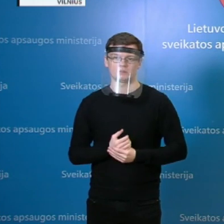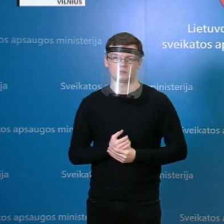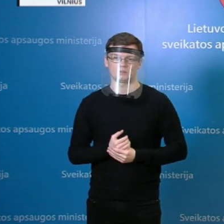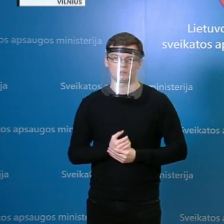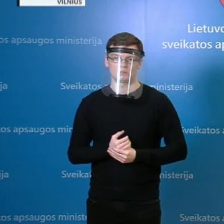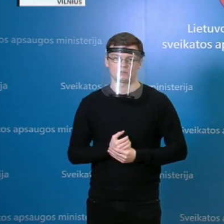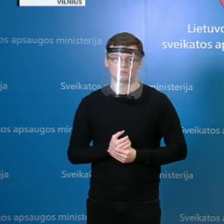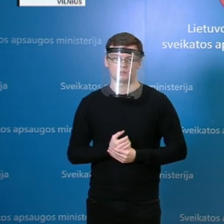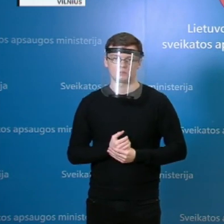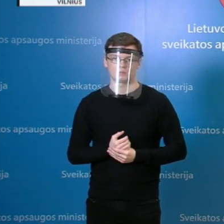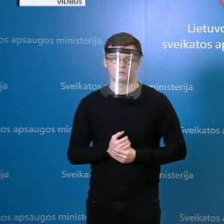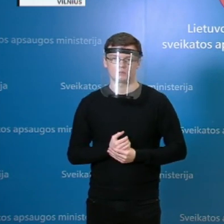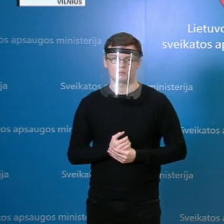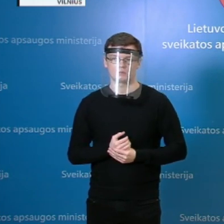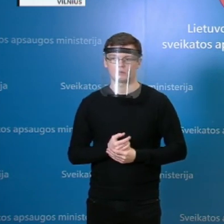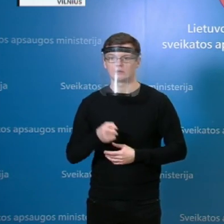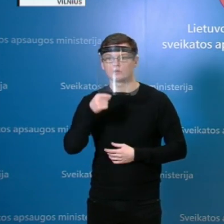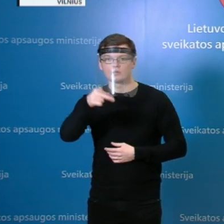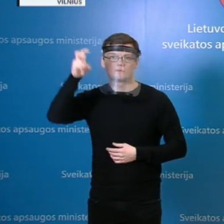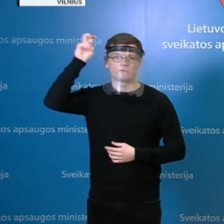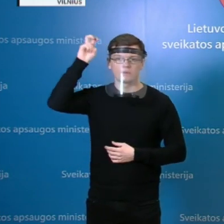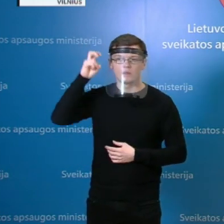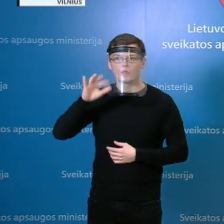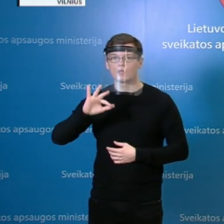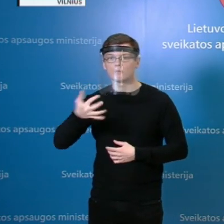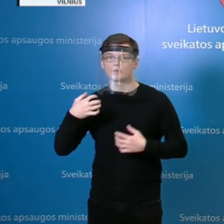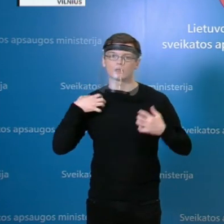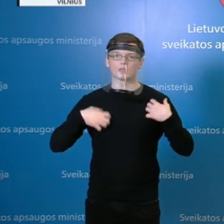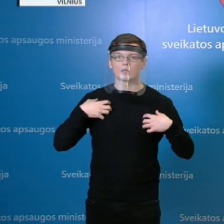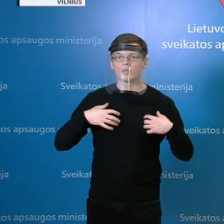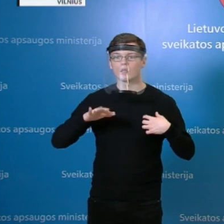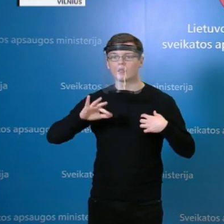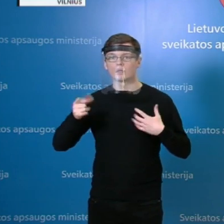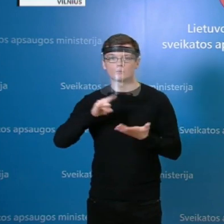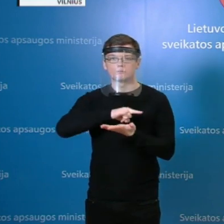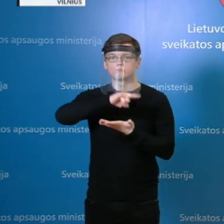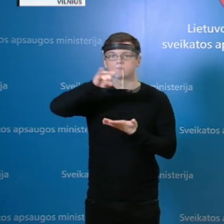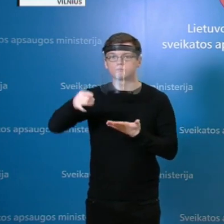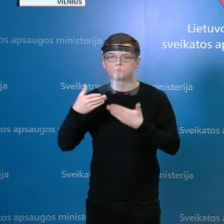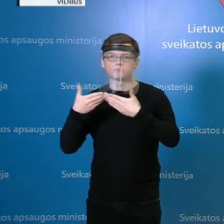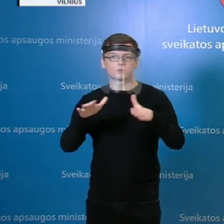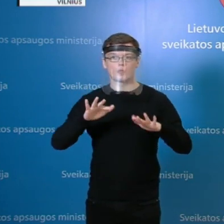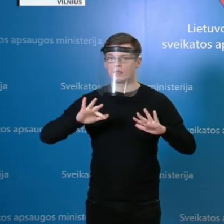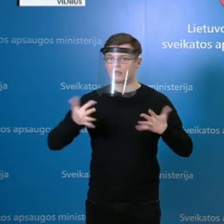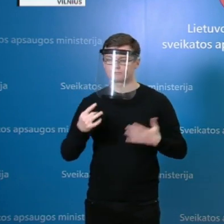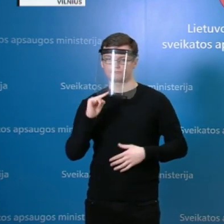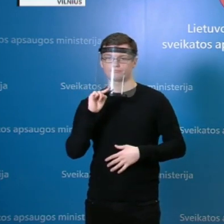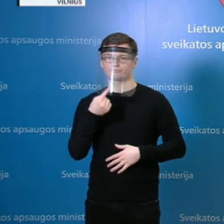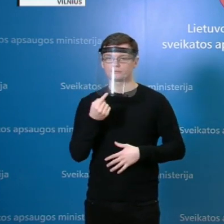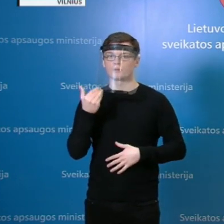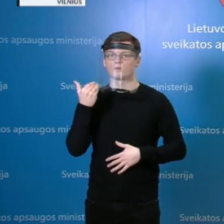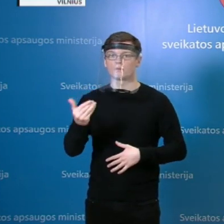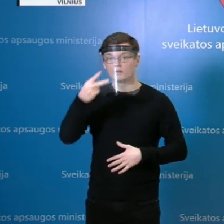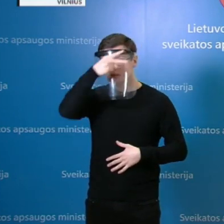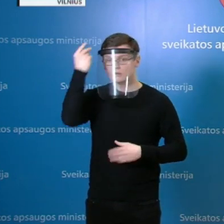neaišku, kaip kokios šalys ir kokiu greičiu ir kokius skrydžius atnaujins. Lietuva yra sutarusi su